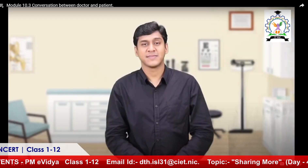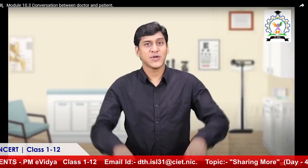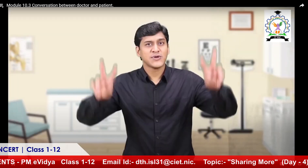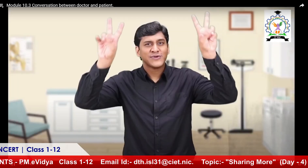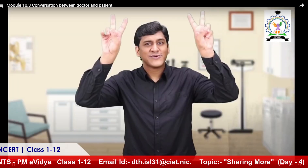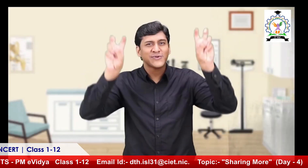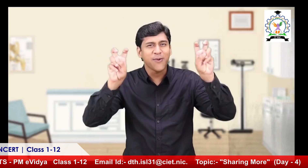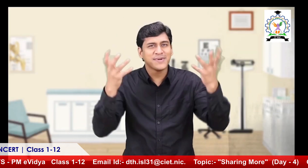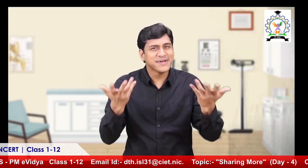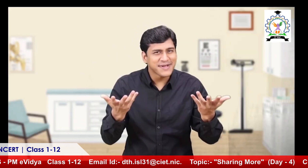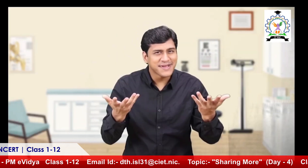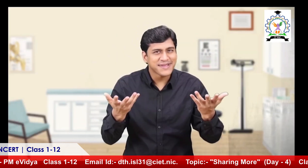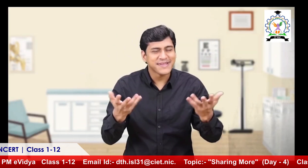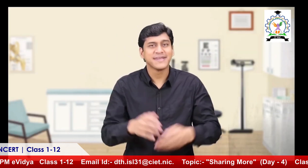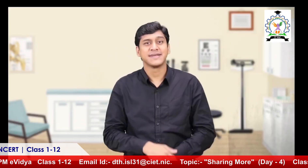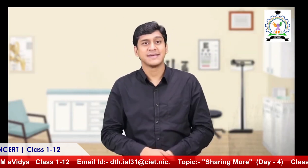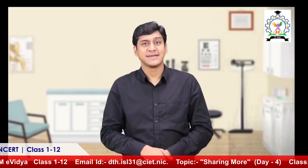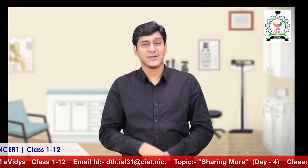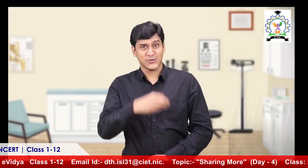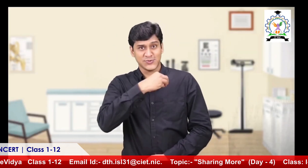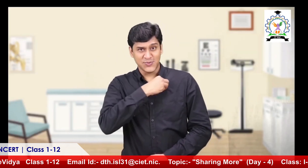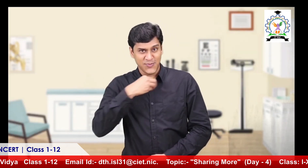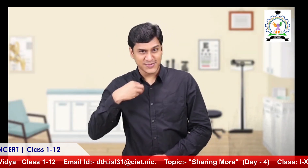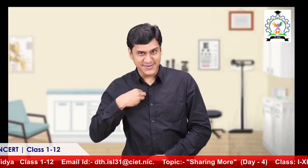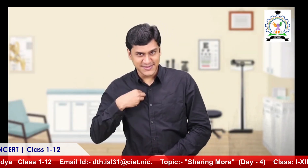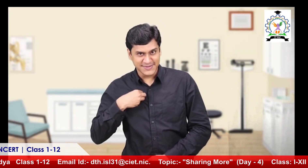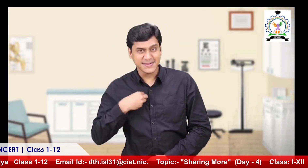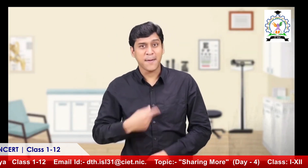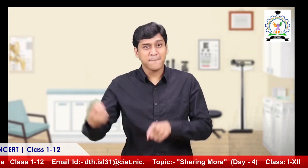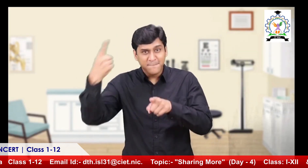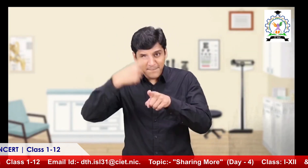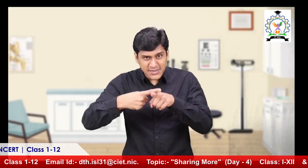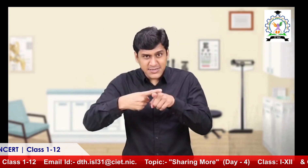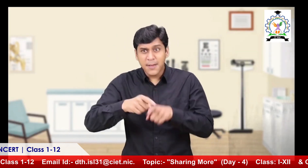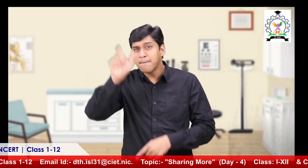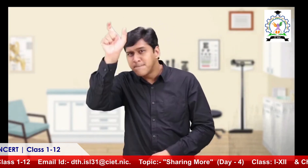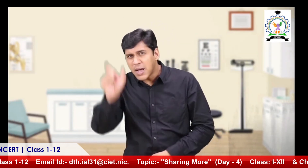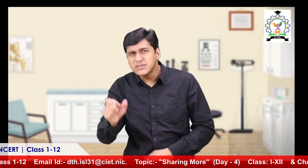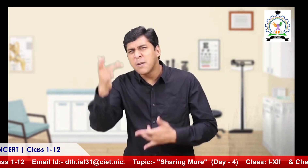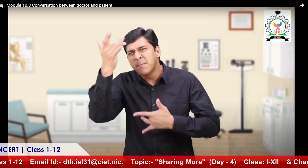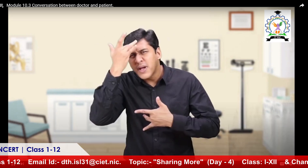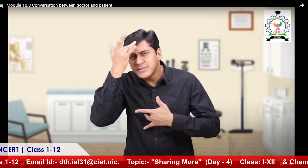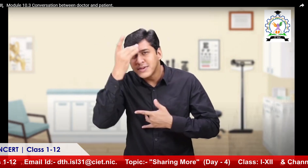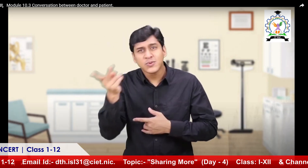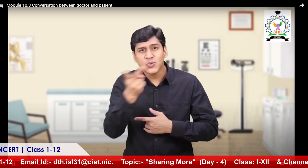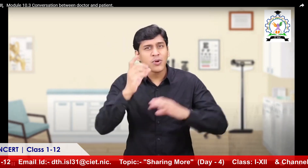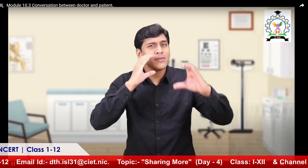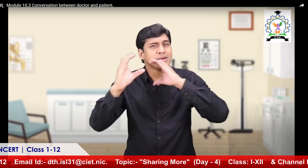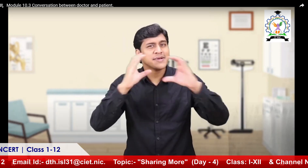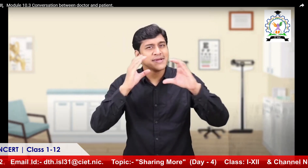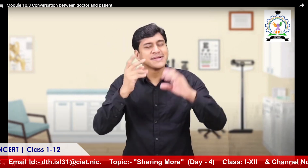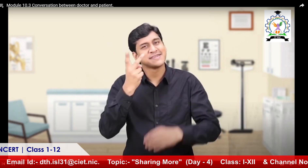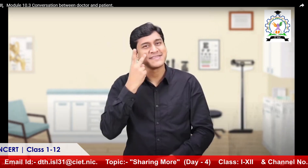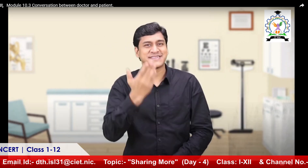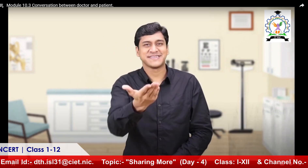विषय है डॉक्टर और पेशेंट यानी बीमार व्यक्ति